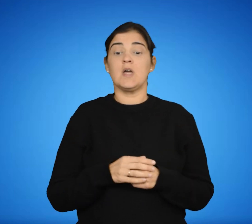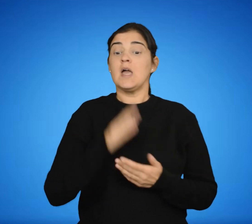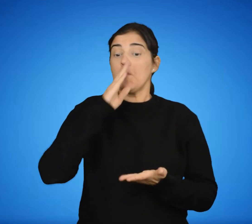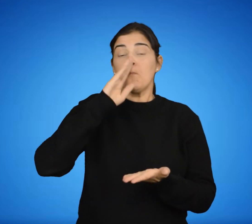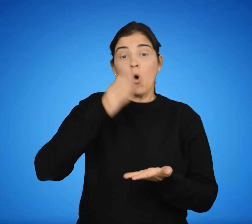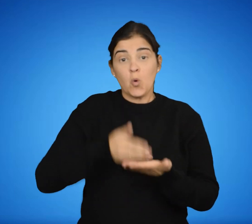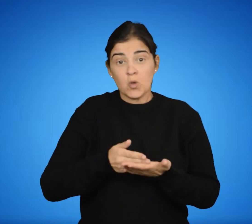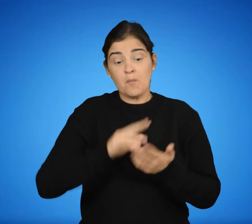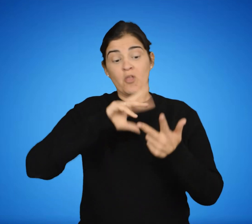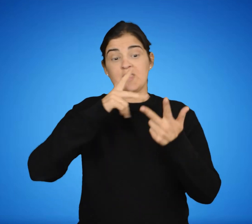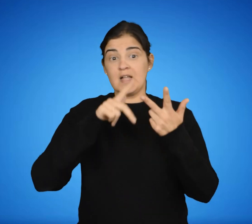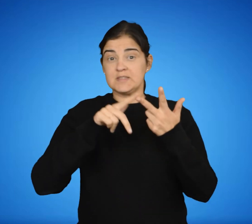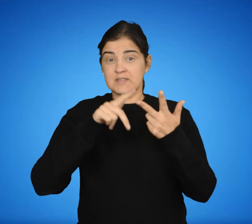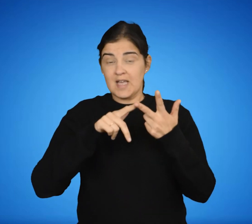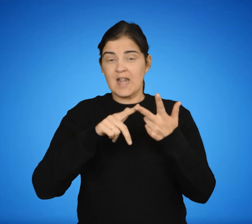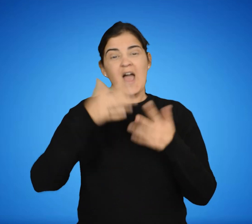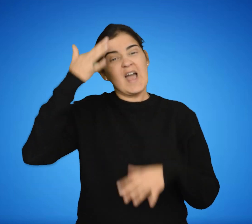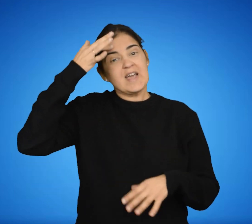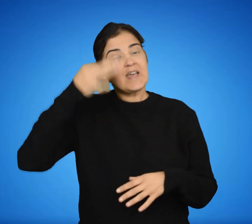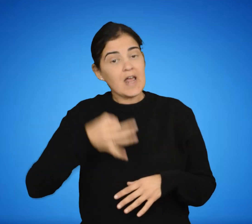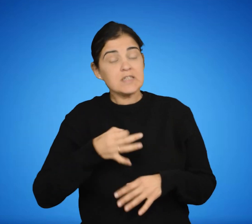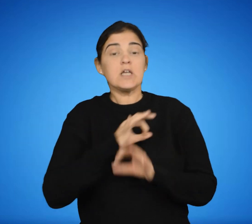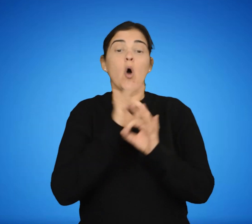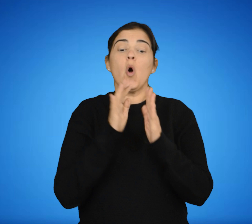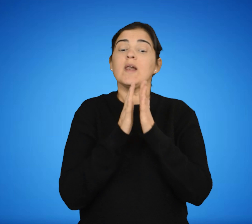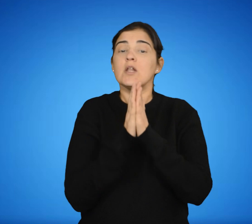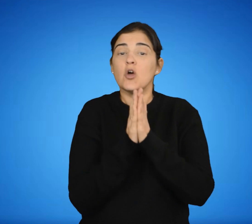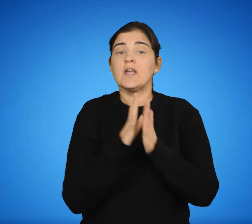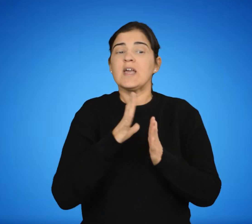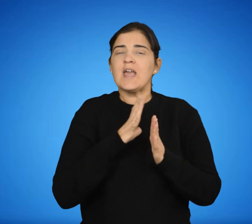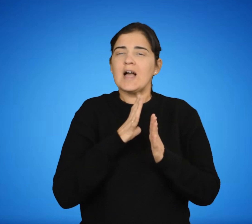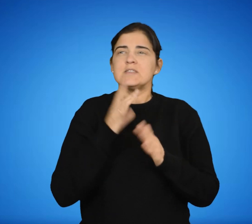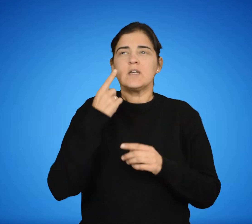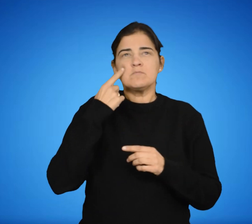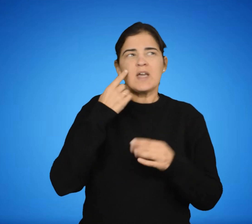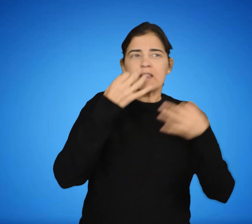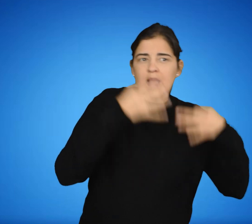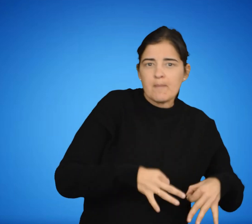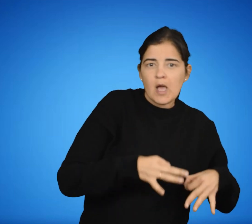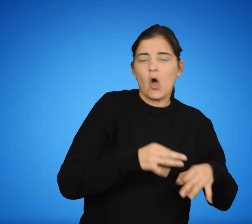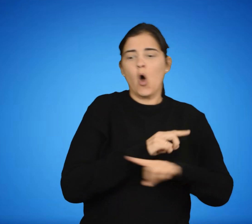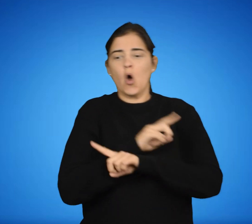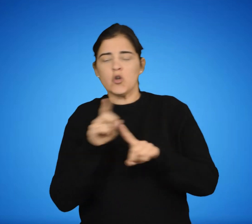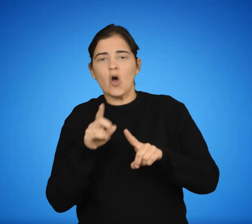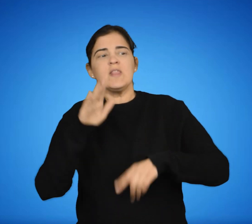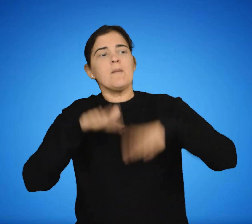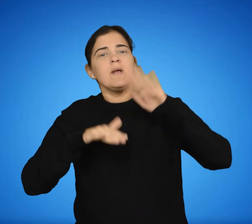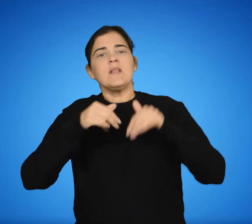Y por último, tercer punto, en las creencias, o religiones que hacen considerar correcto o no determinados